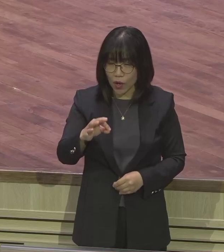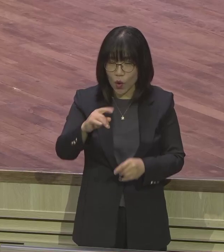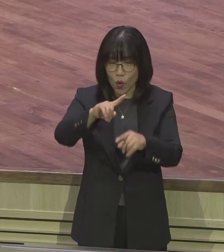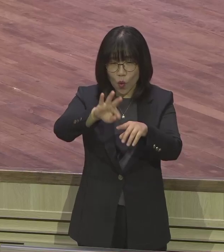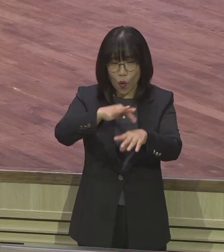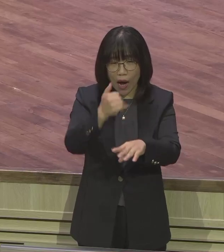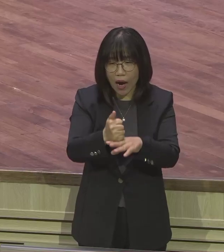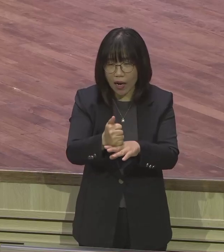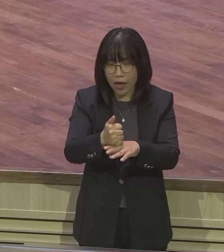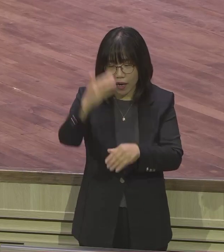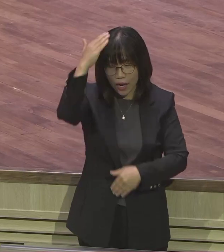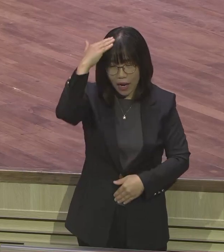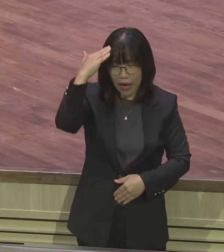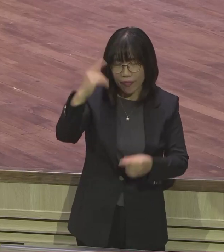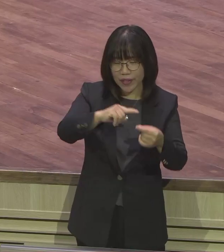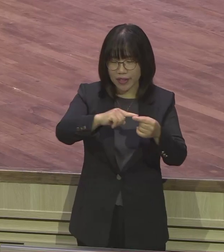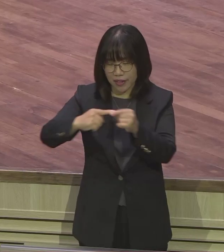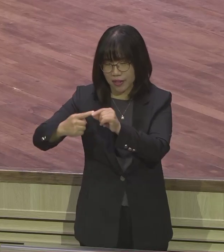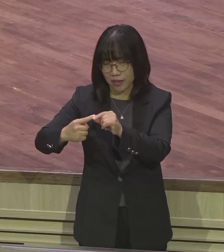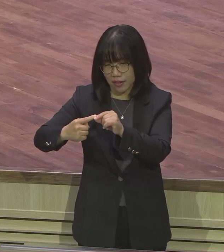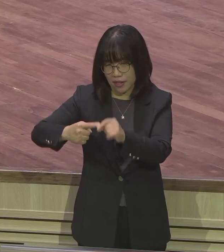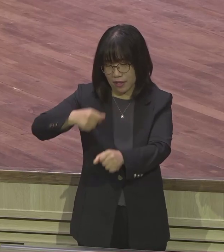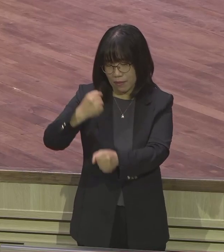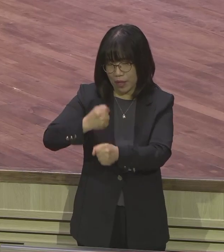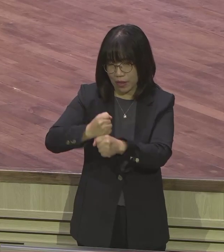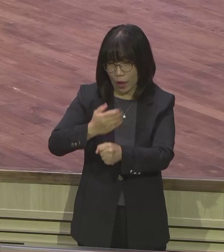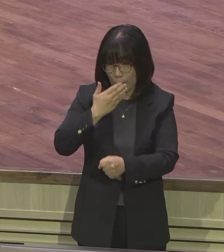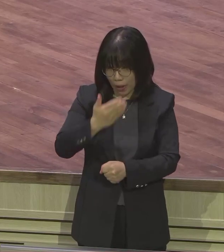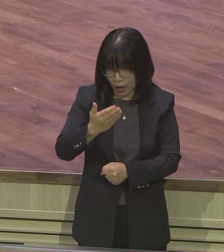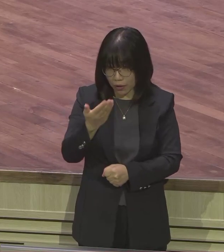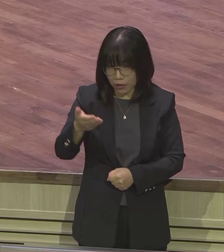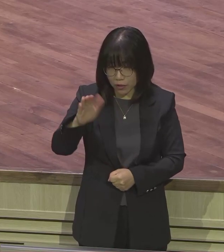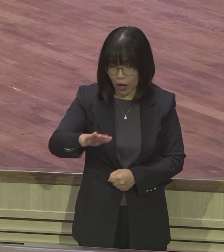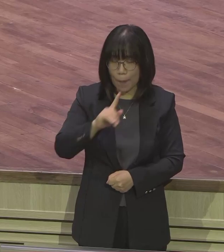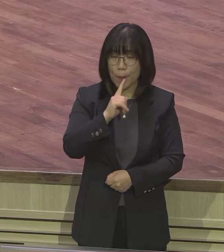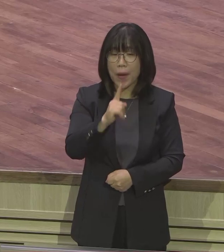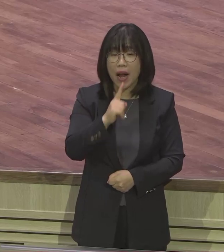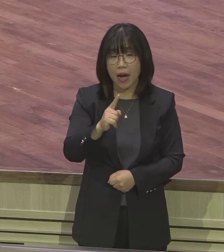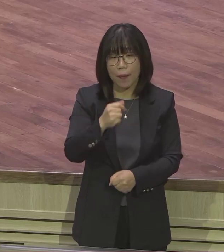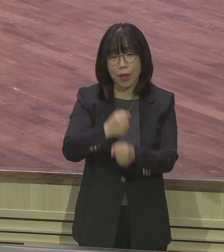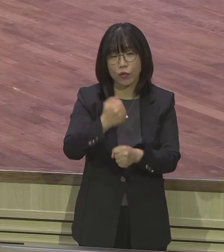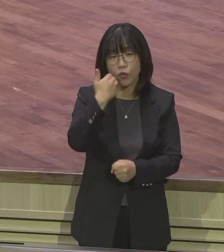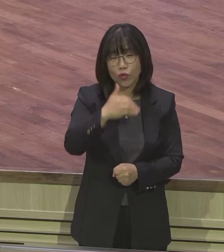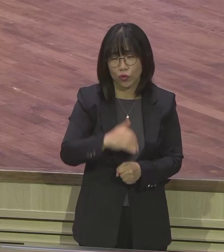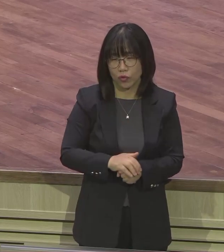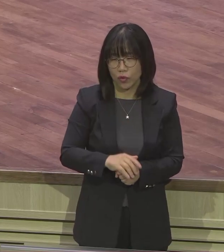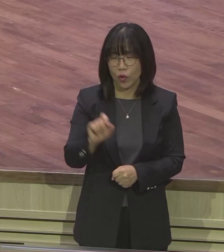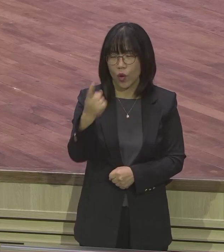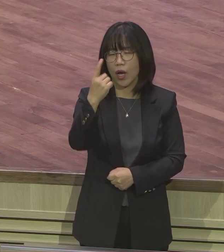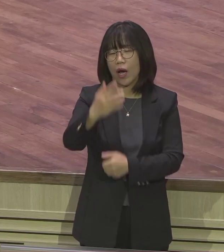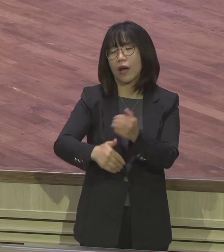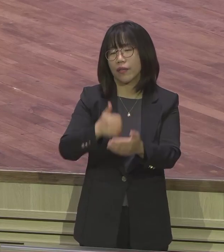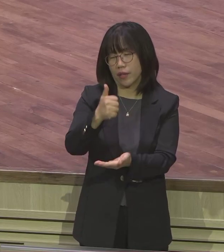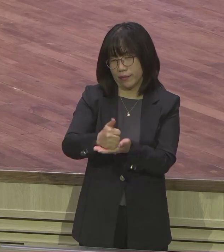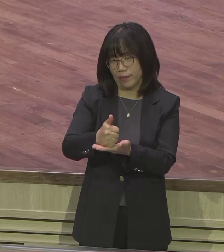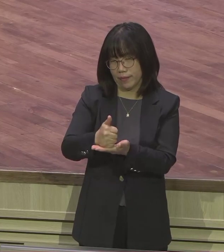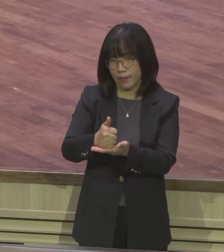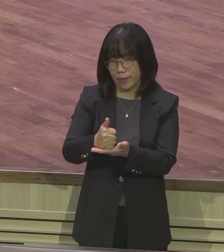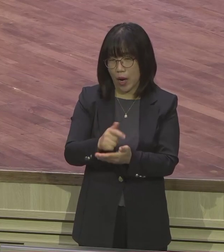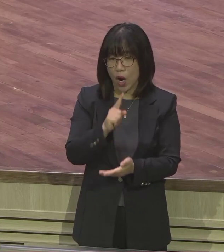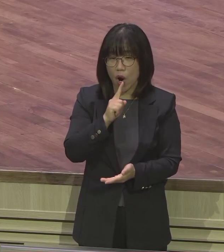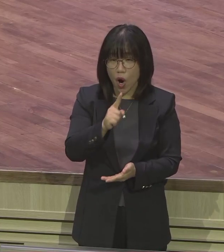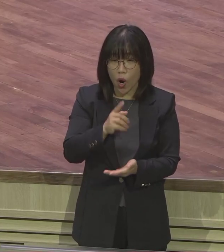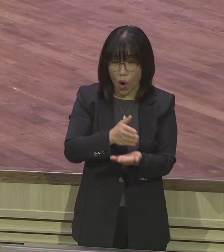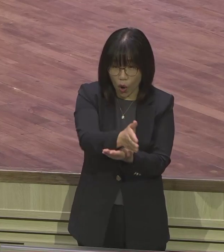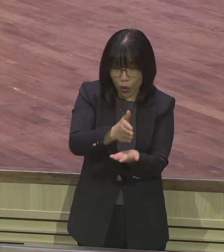만들었고 성경에만 나와있다는 게 바벨탑 사건. 이때 은혜가 생기고 이때 지구촌에 어느 책에도 없는 말이요.